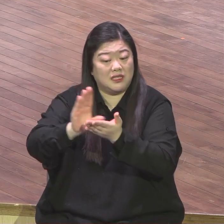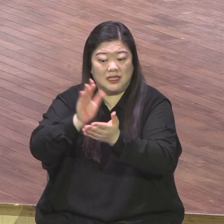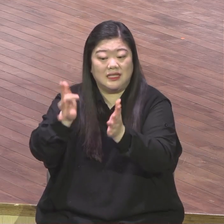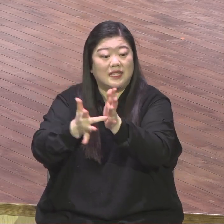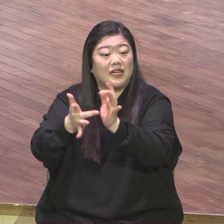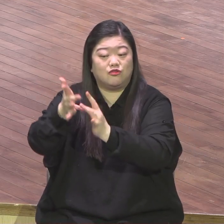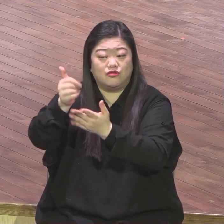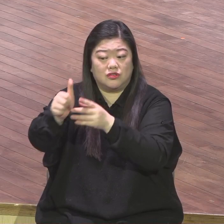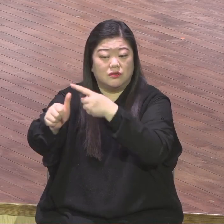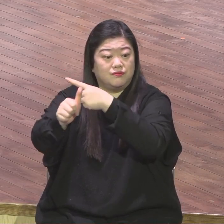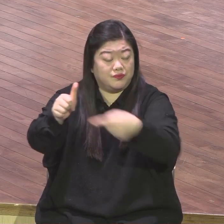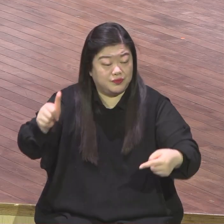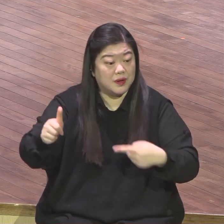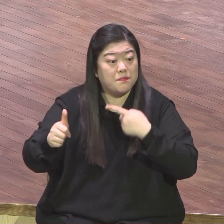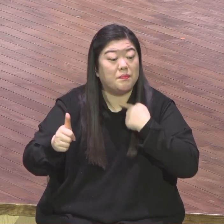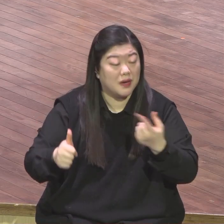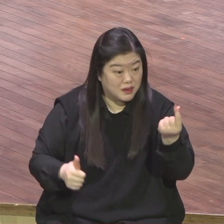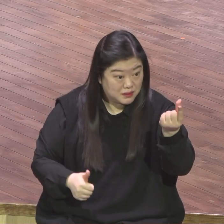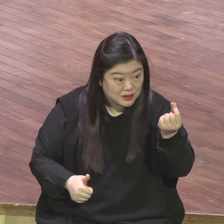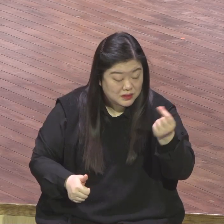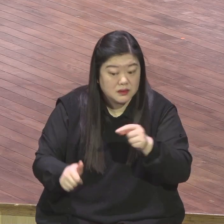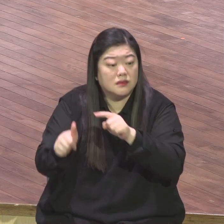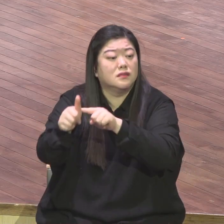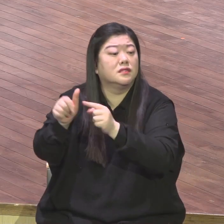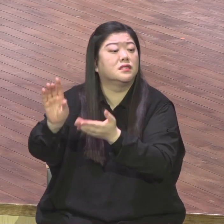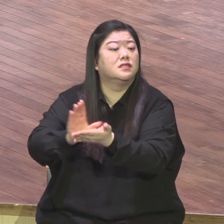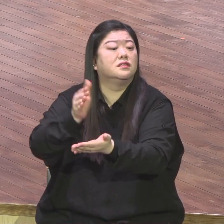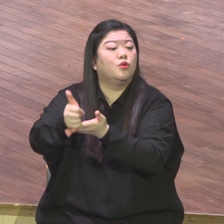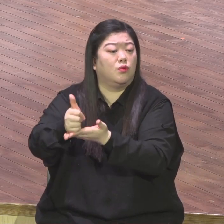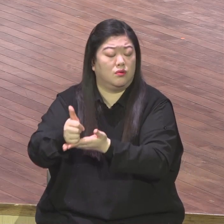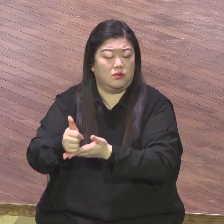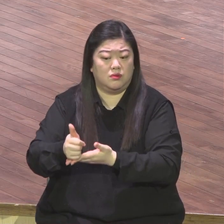그분이 부활하셨고 우리가 이 일의 증인이다.